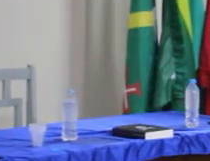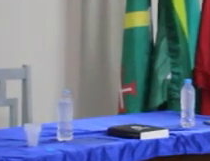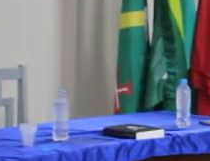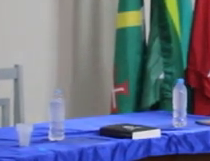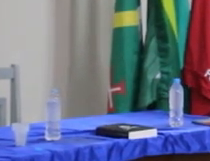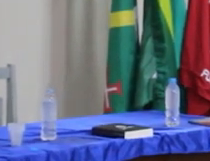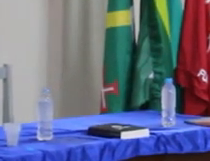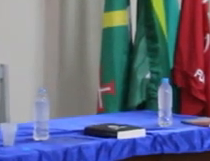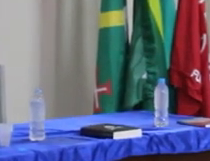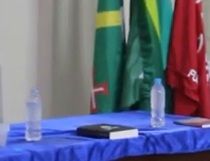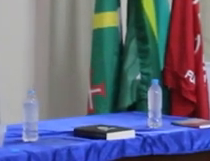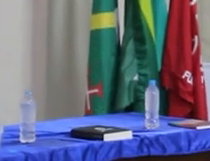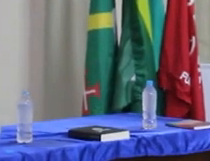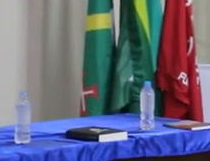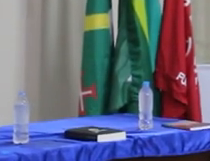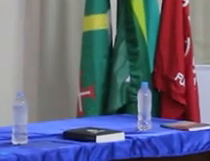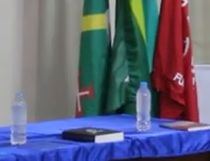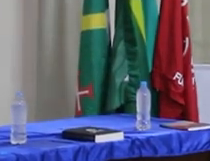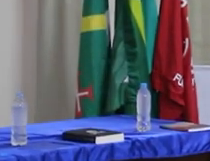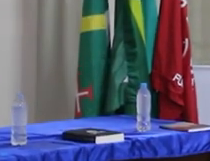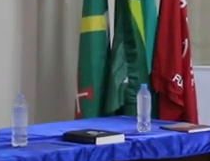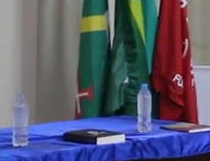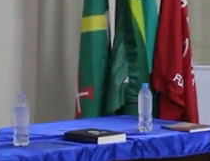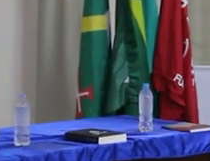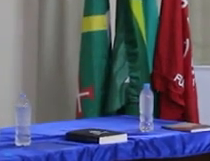da cultura e do turismo, todos os anos,